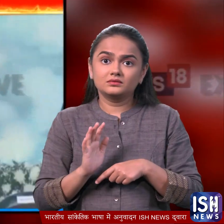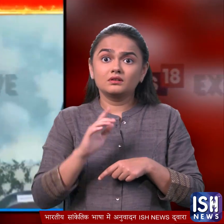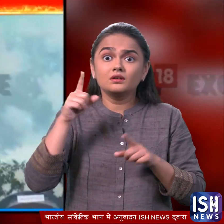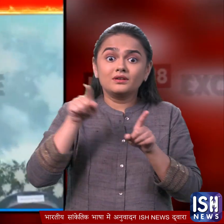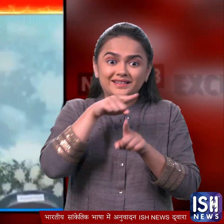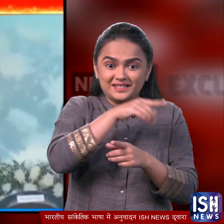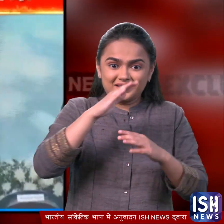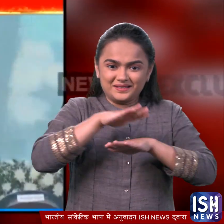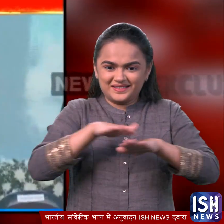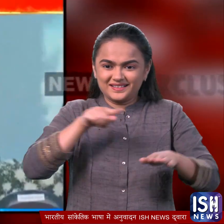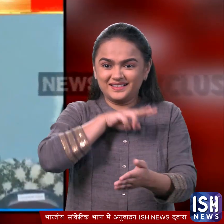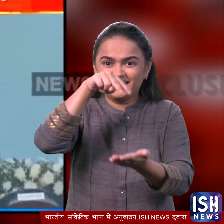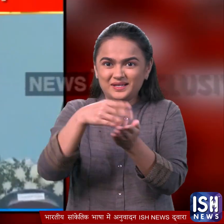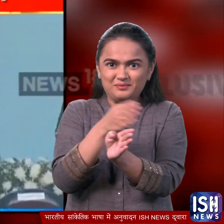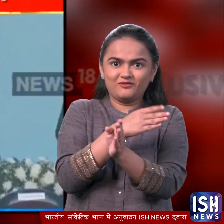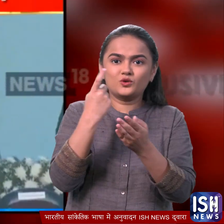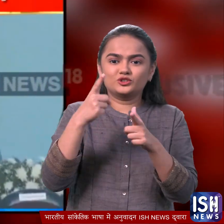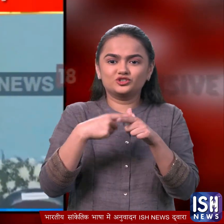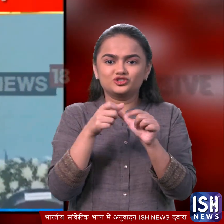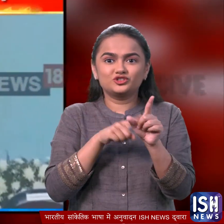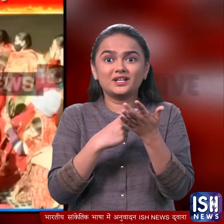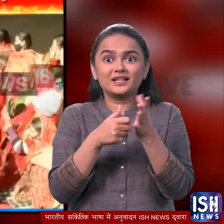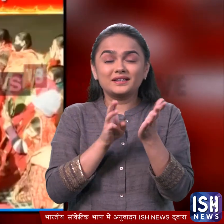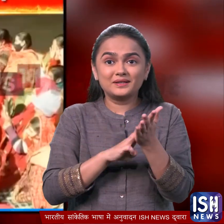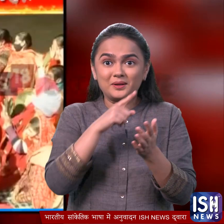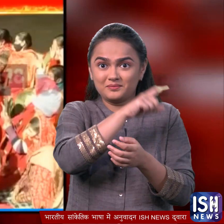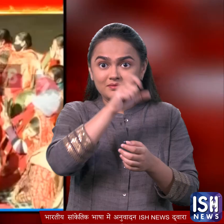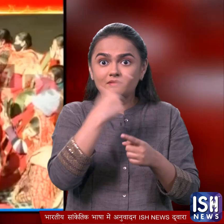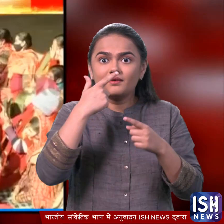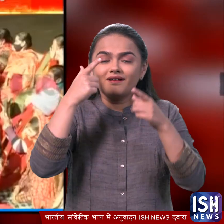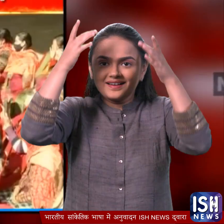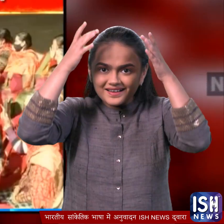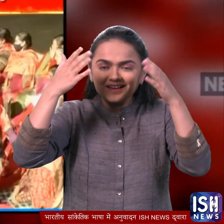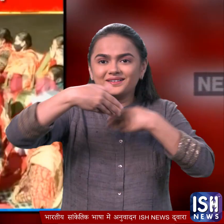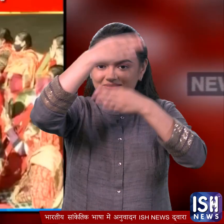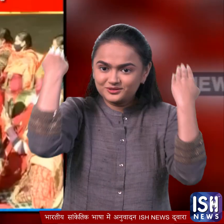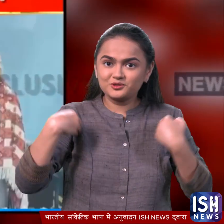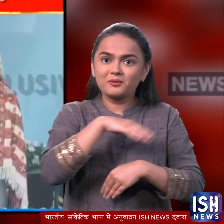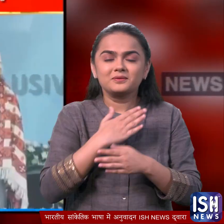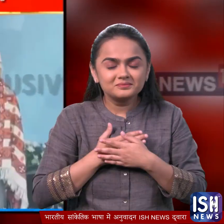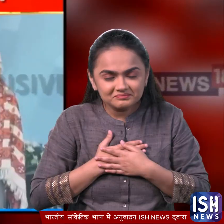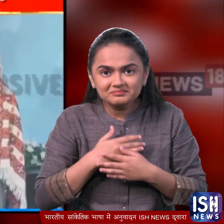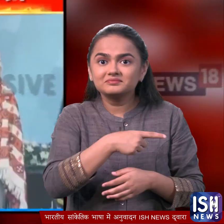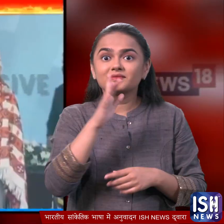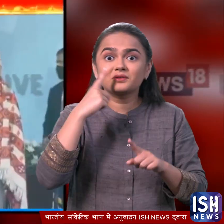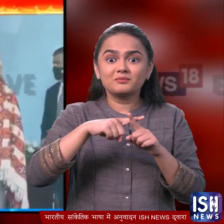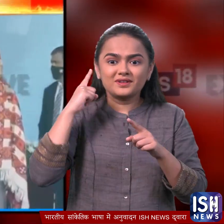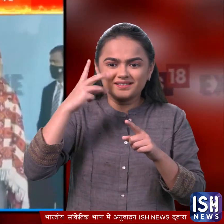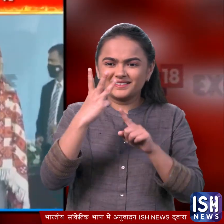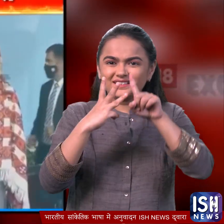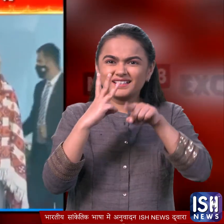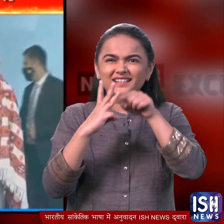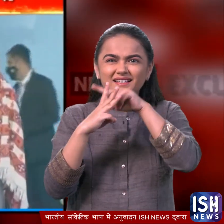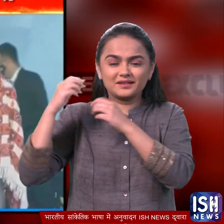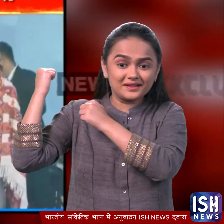पहले मंच पर पहुंचने पर हिमाचल प्रदेश के मुख्यमंत्री जयराम ठाकुर ने शॉल और टोपी पहनाकर प्रधानमंत्री का स्वागत किया। उन्हें एक बड़ा त्रिशूल भी